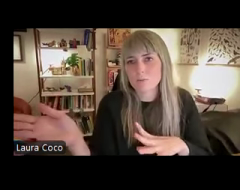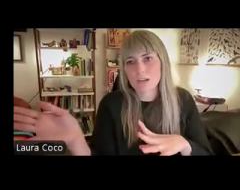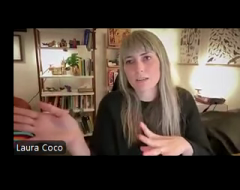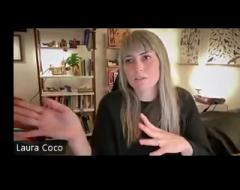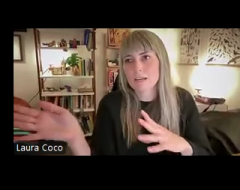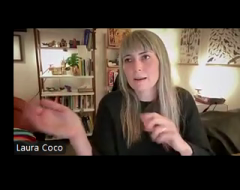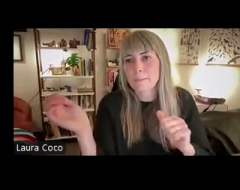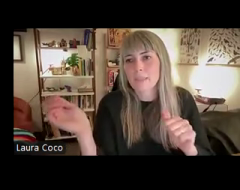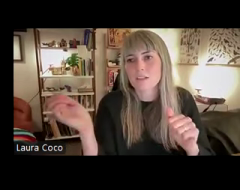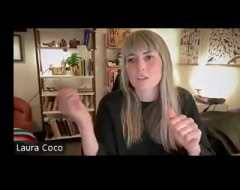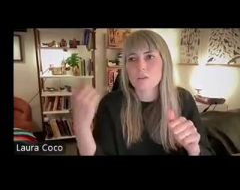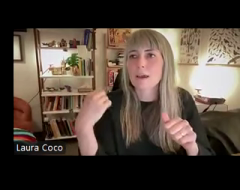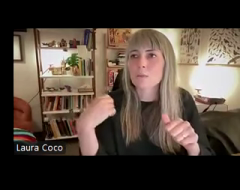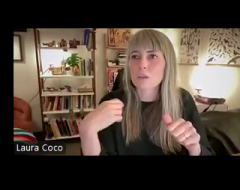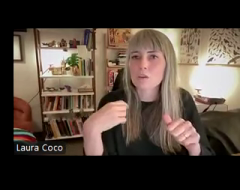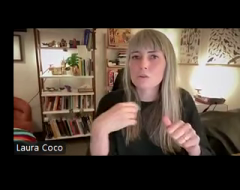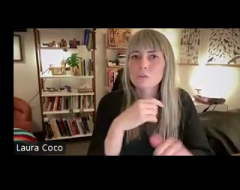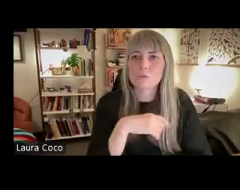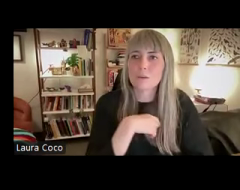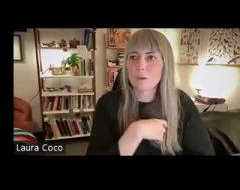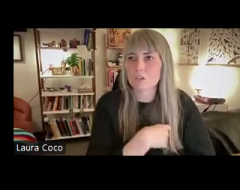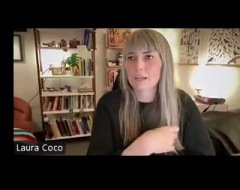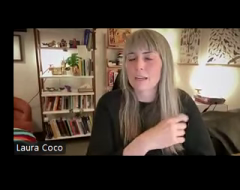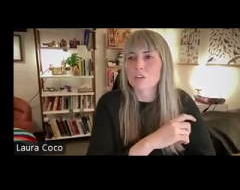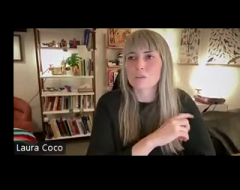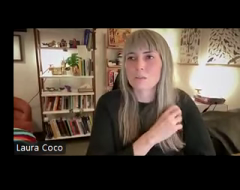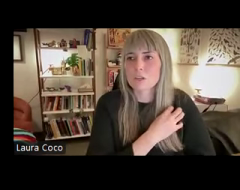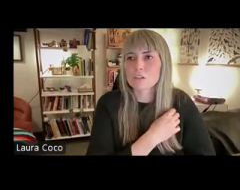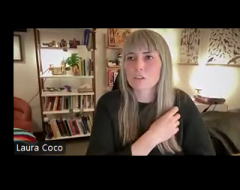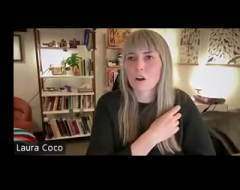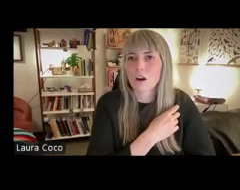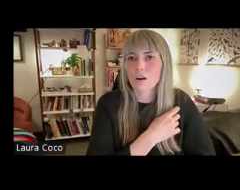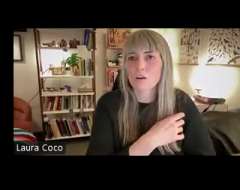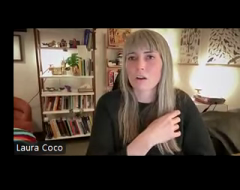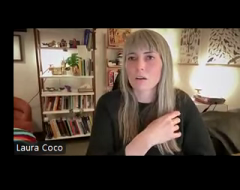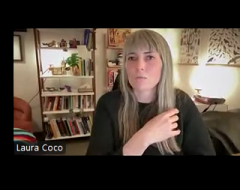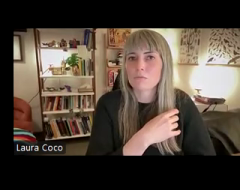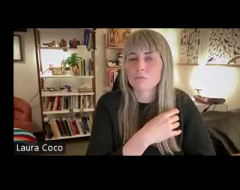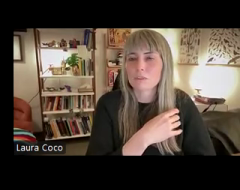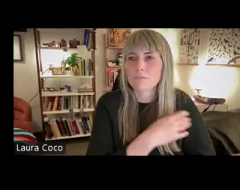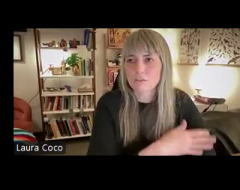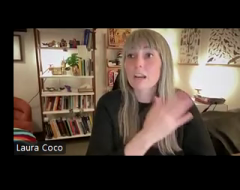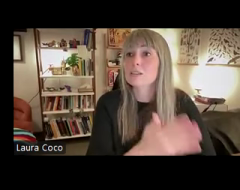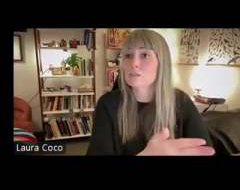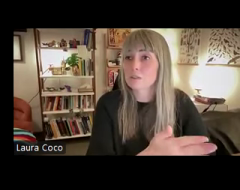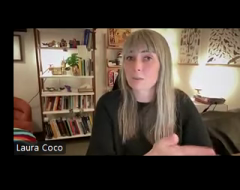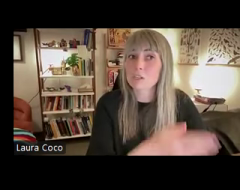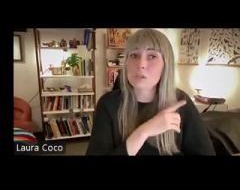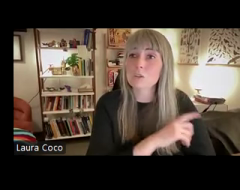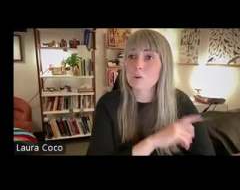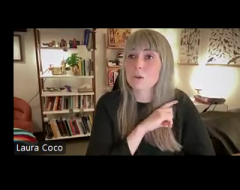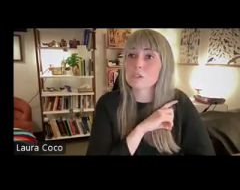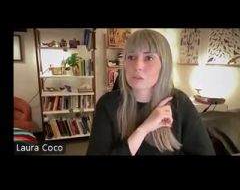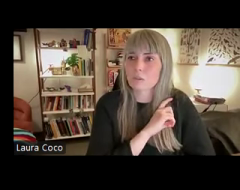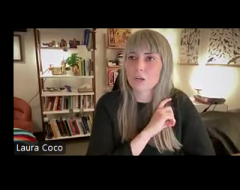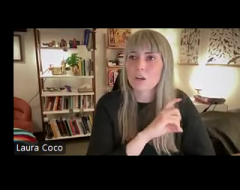datos subjetivos, pero también ocupamos datos objetivos. Y para hacer eso utilizamos dosimetry. Dosimetry